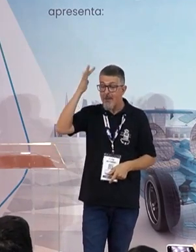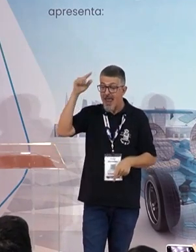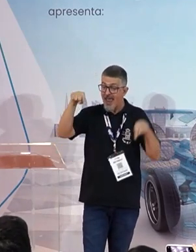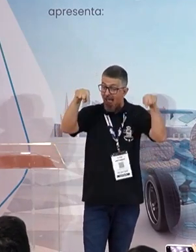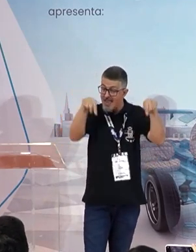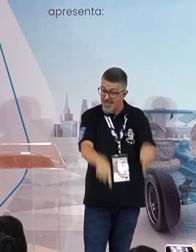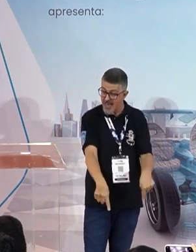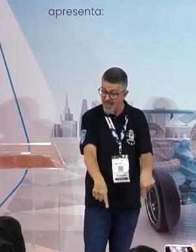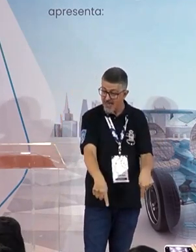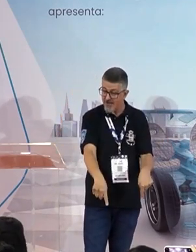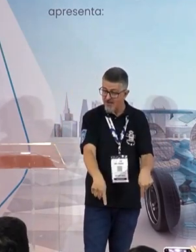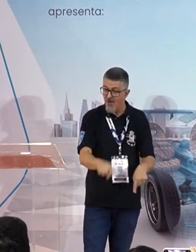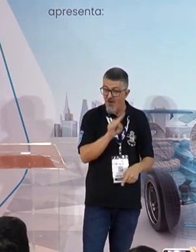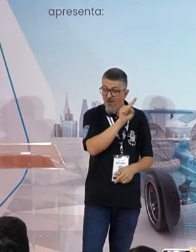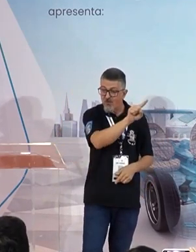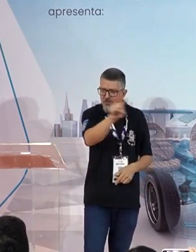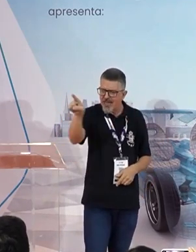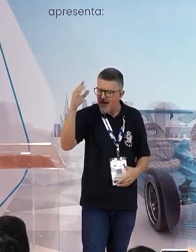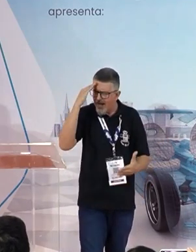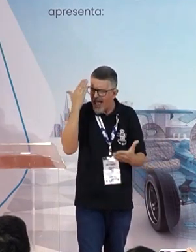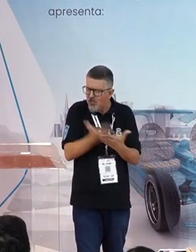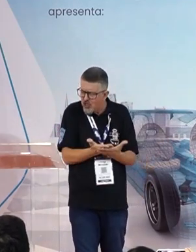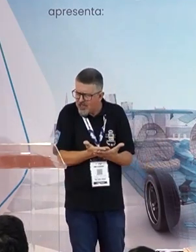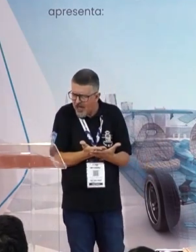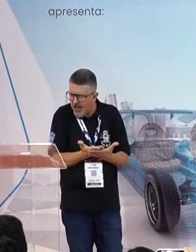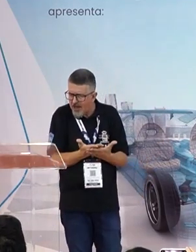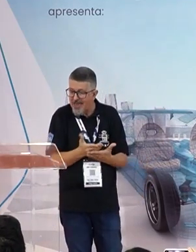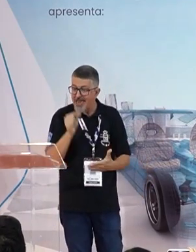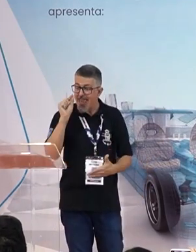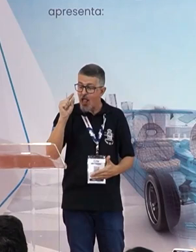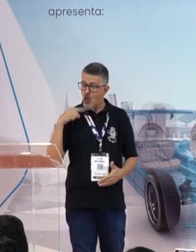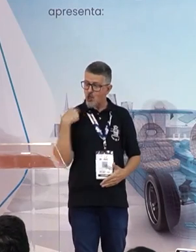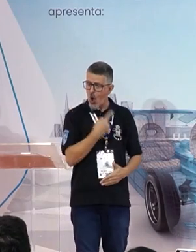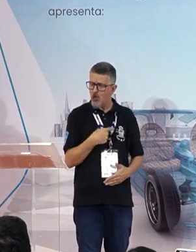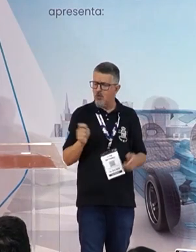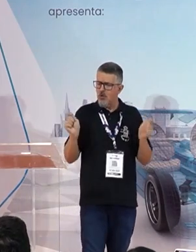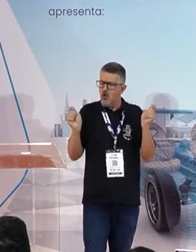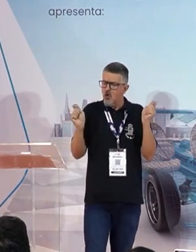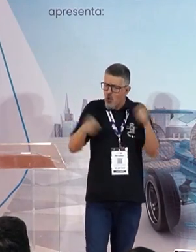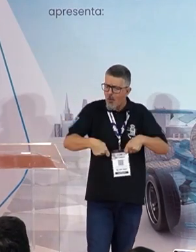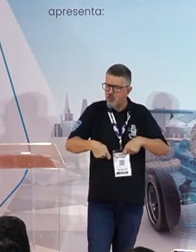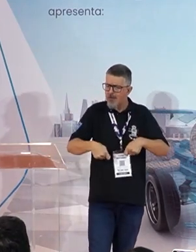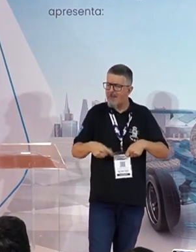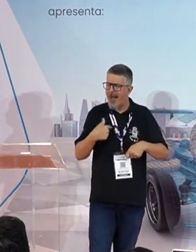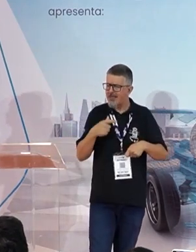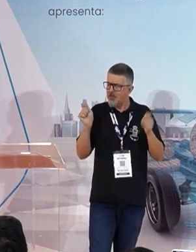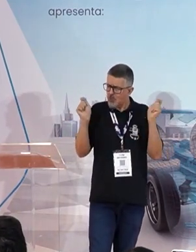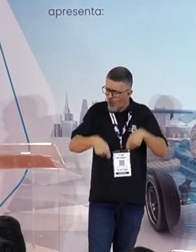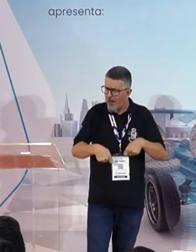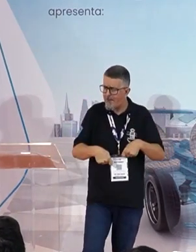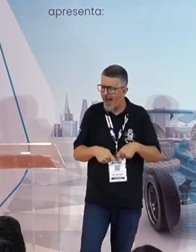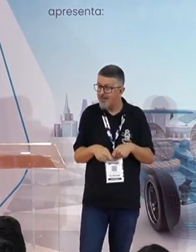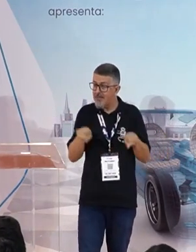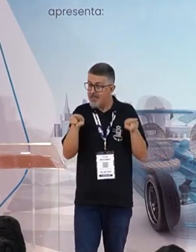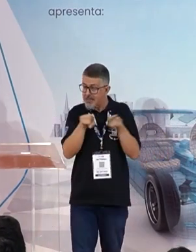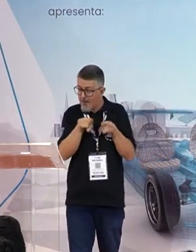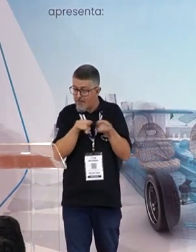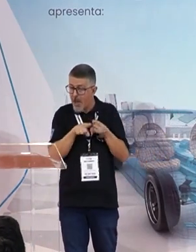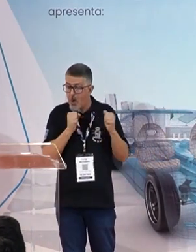que estarão aqui amanhã. Por acreditarem que nós somos capazes e